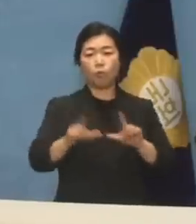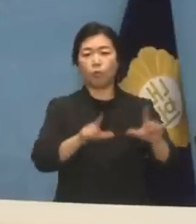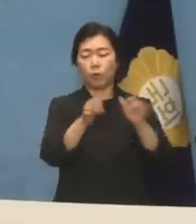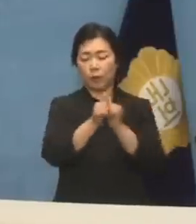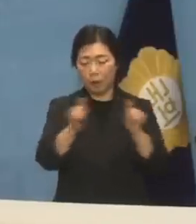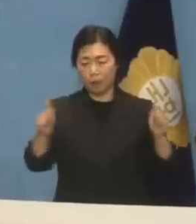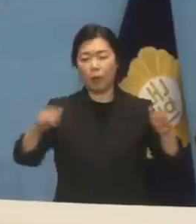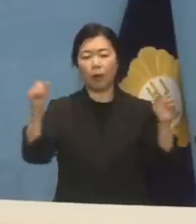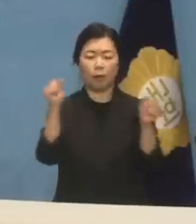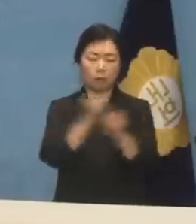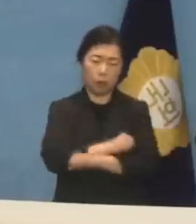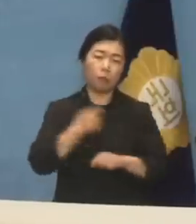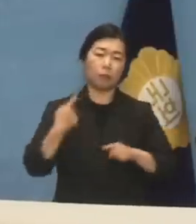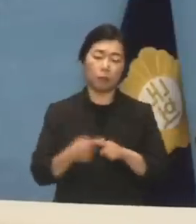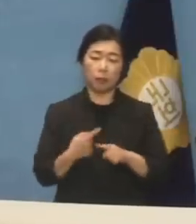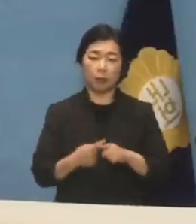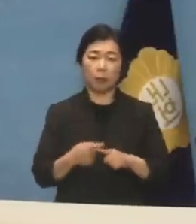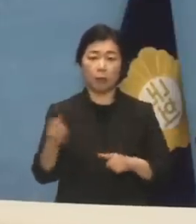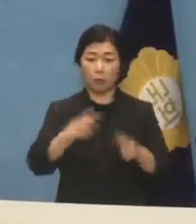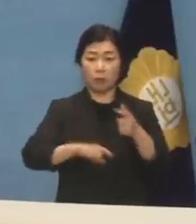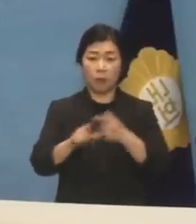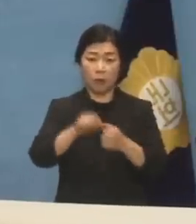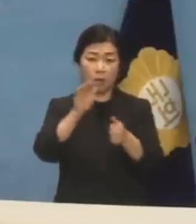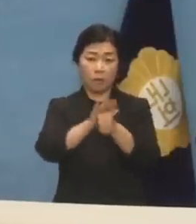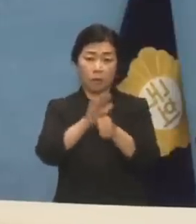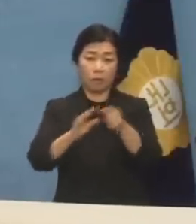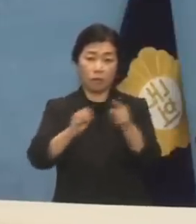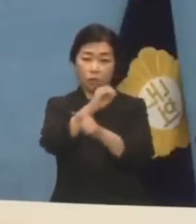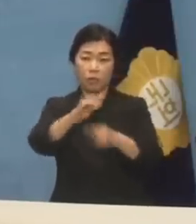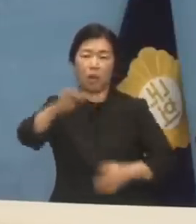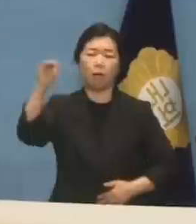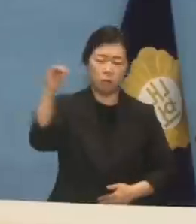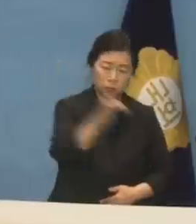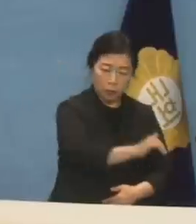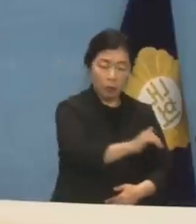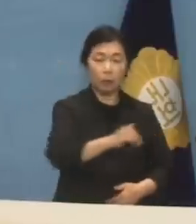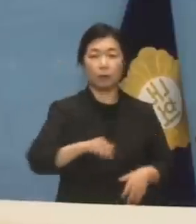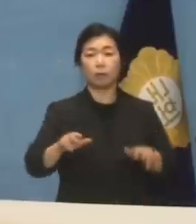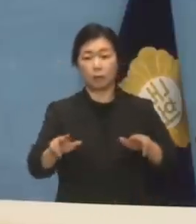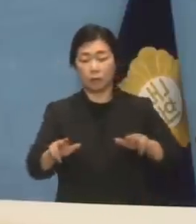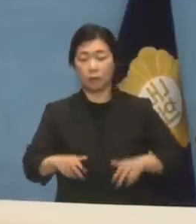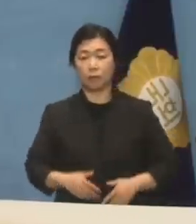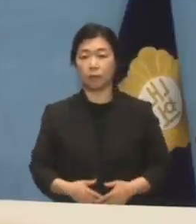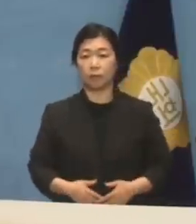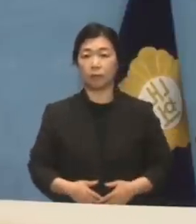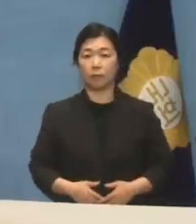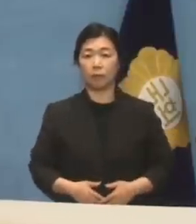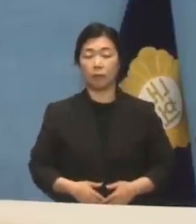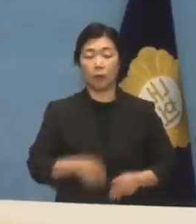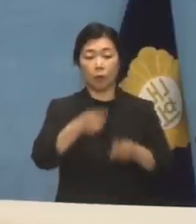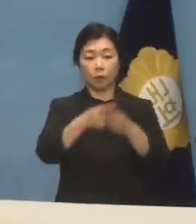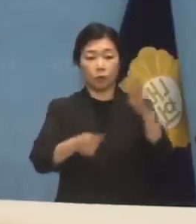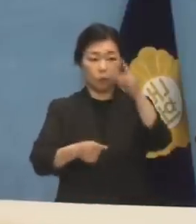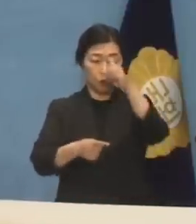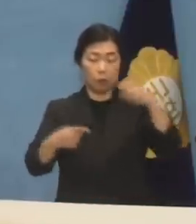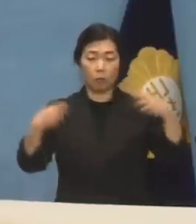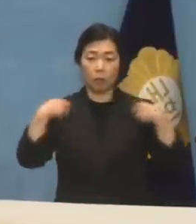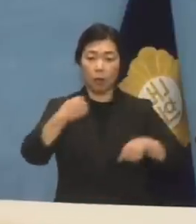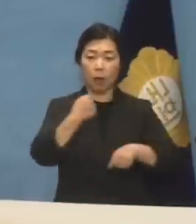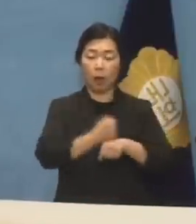폭락하고 있습니다. 마지막으로는 지지율까지 폭락하고 있습니다. 이런 상황에서 윤석열 정부가 지금 취하는